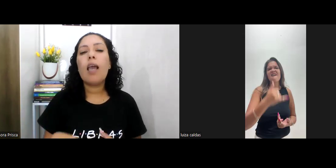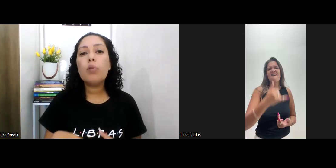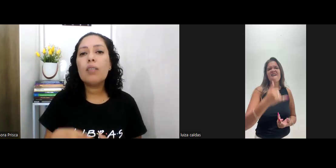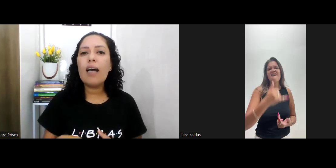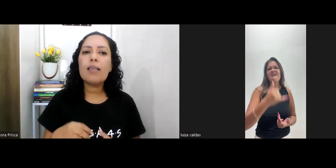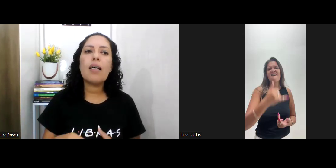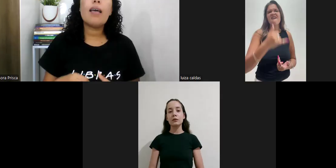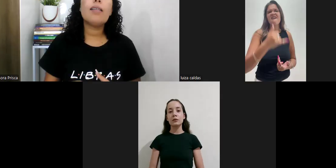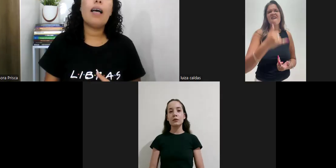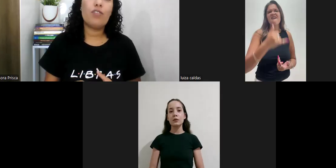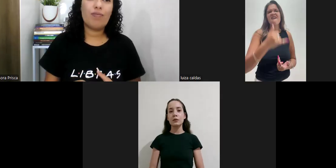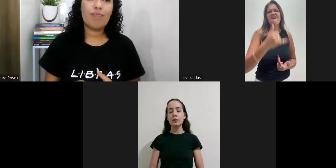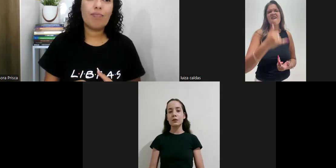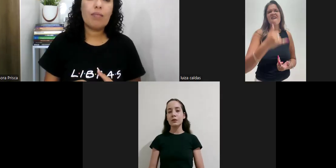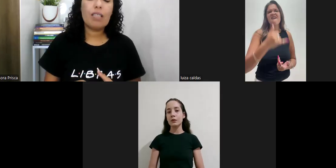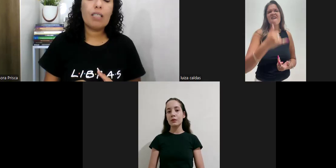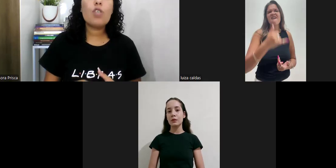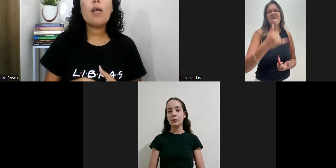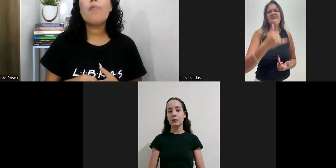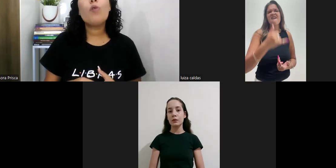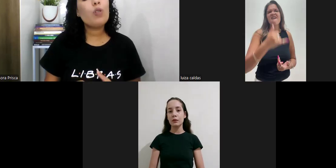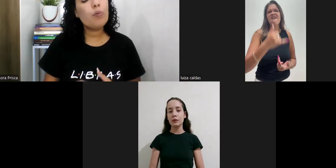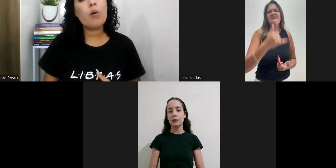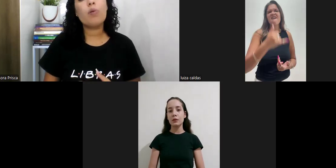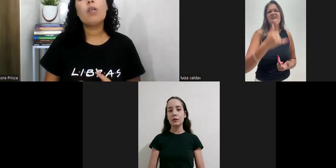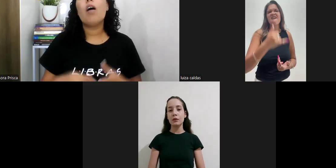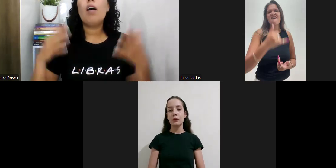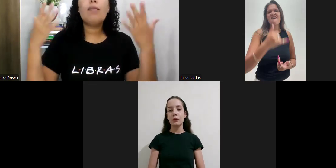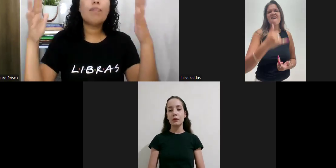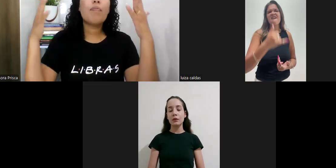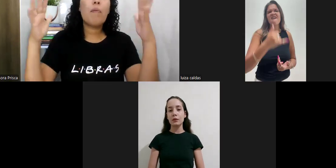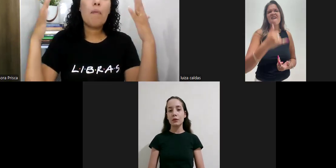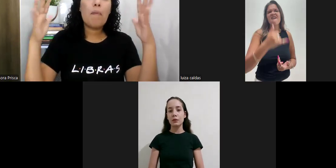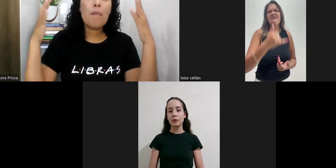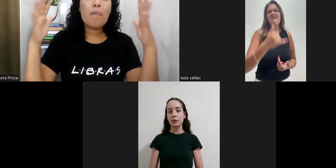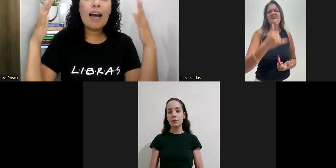interesse em mudar essa realidade. Isso é muito bom. Ó,